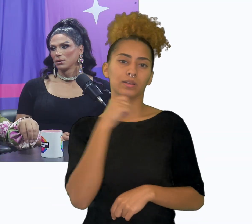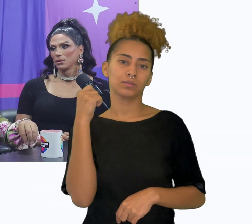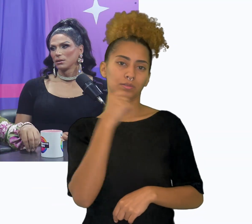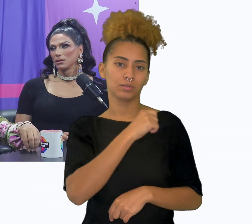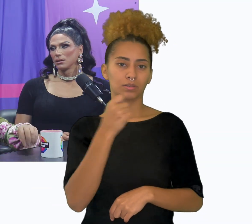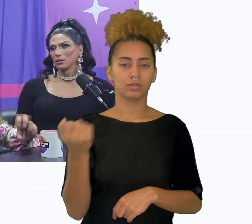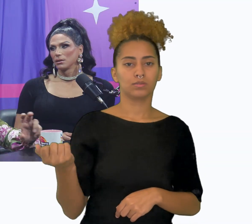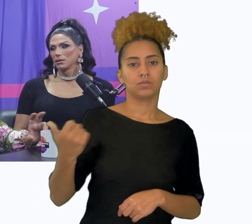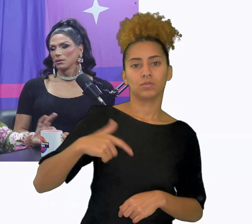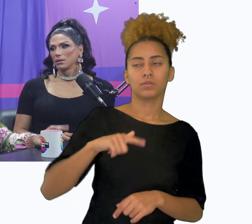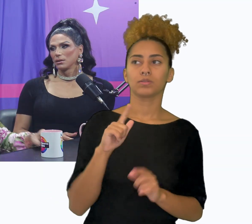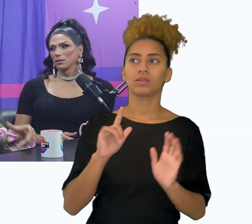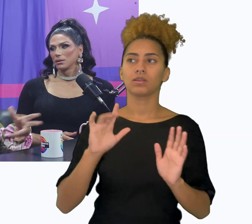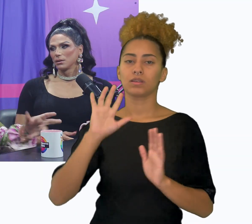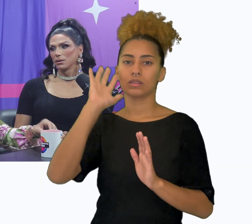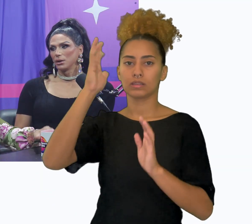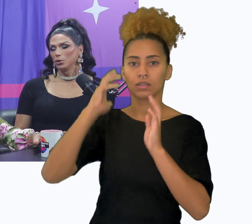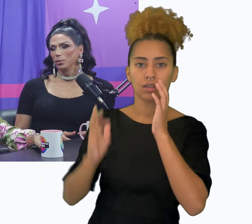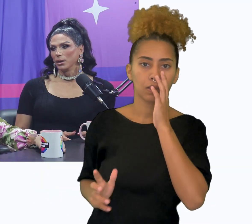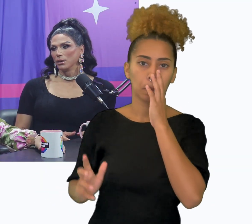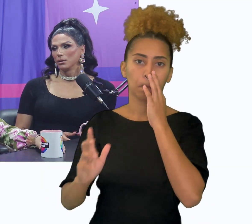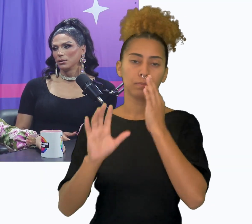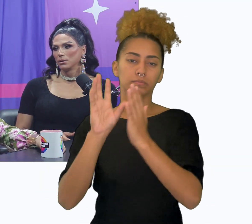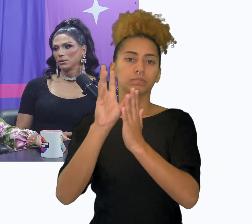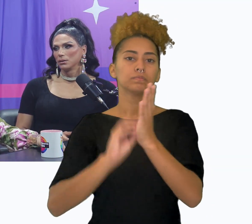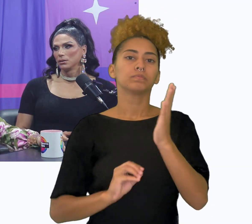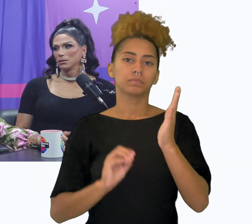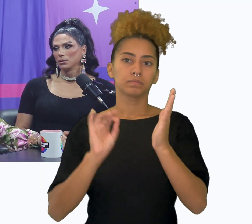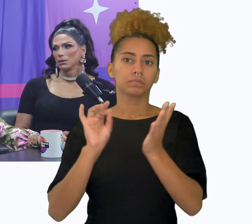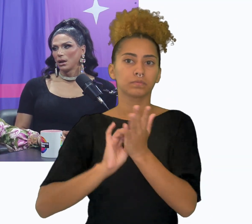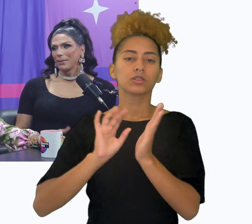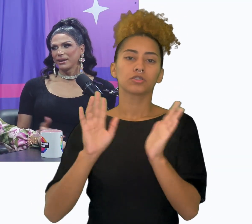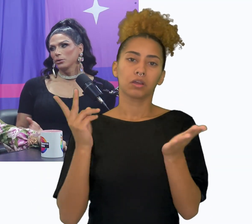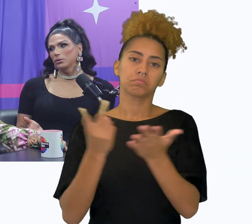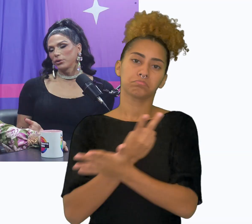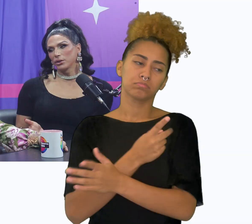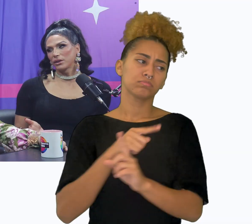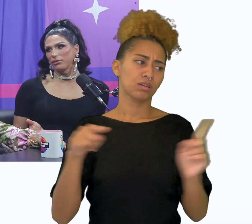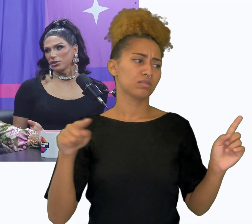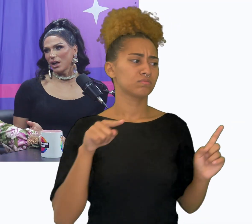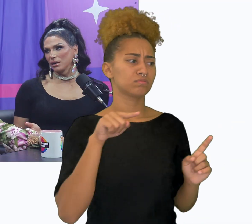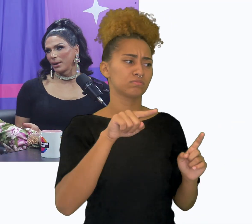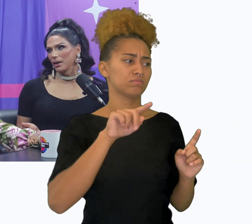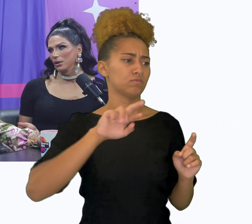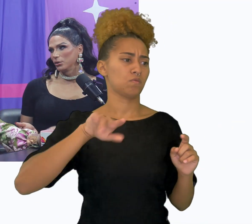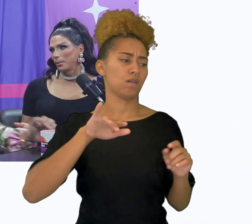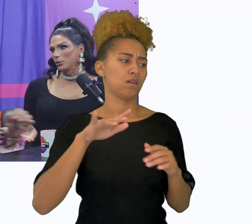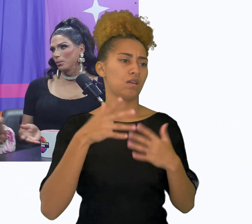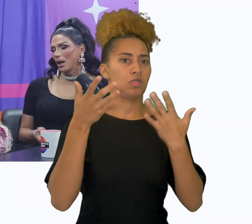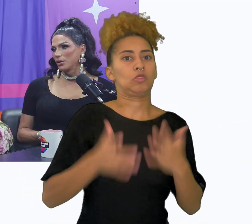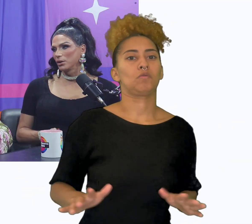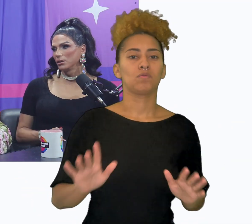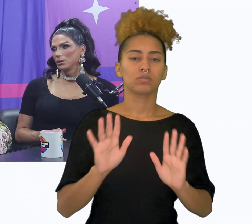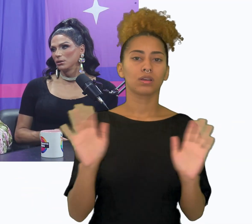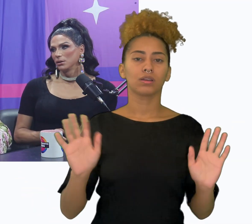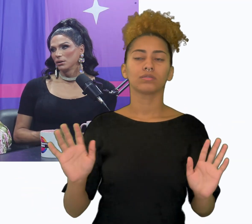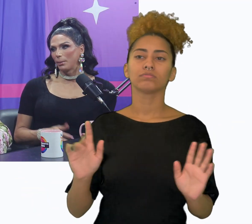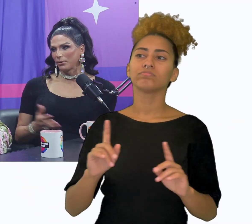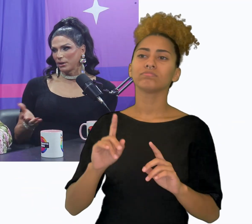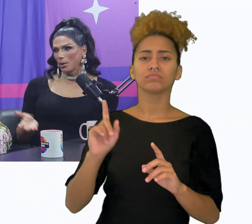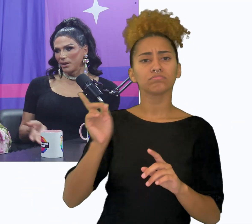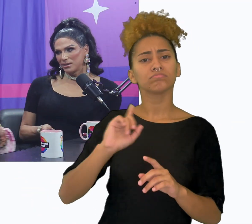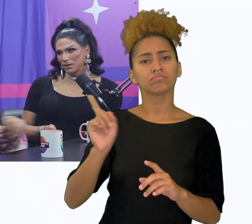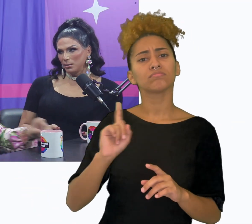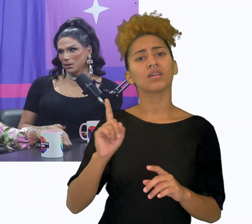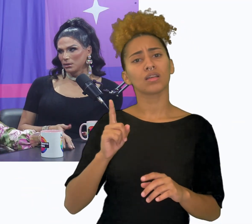que uma drag de lip sync. Já aconteceu. Mas você não tá fechada pra isso? Não, mas...